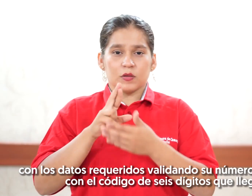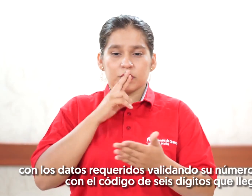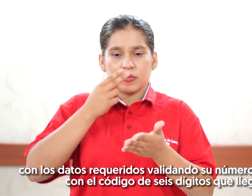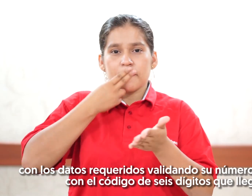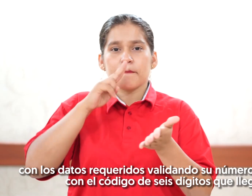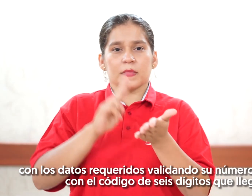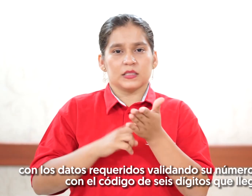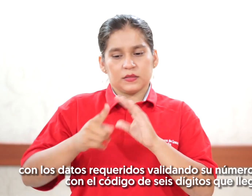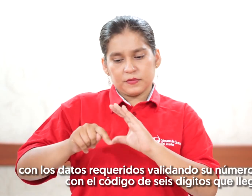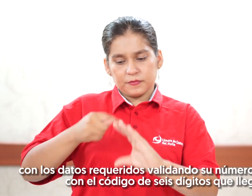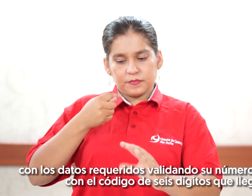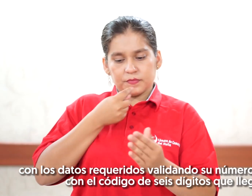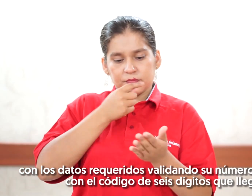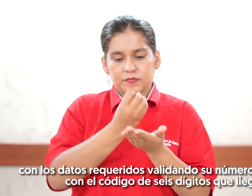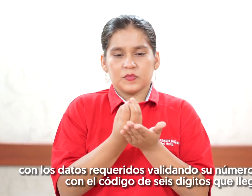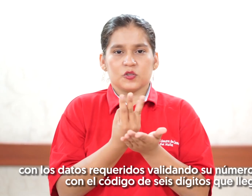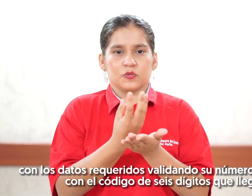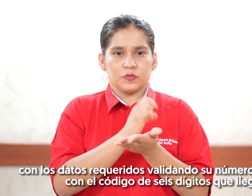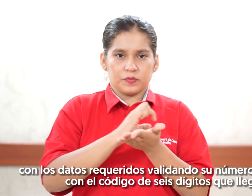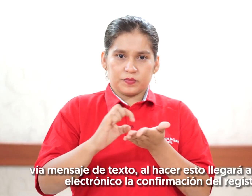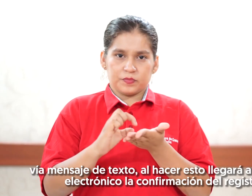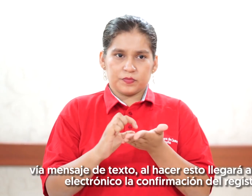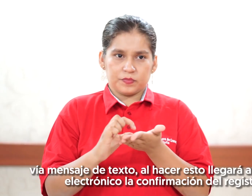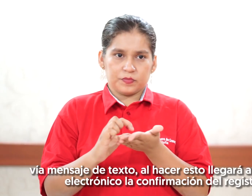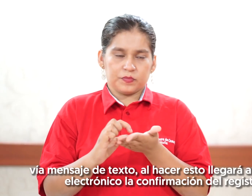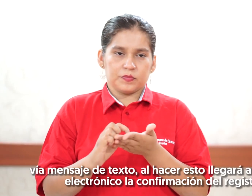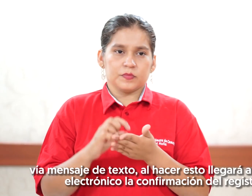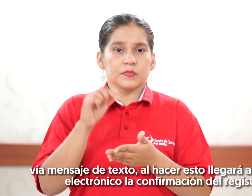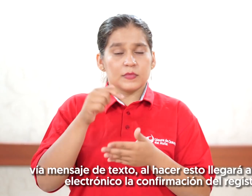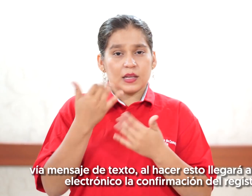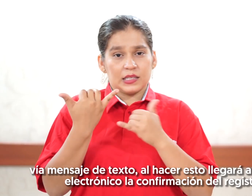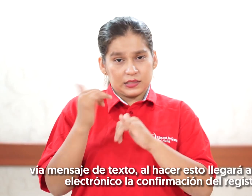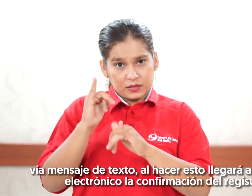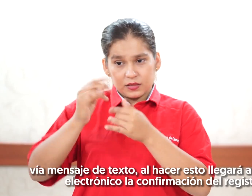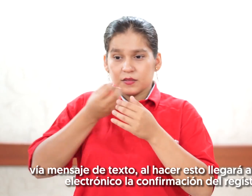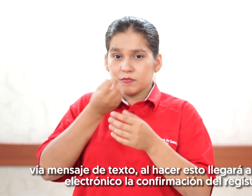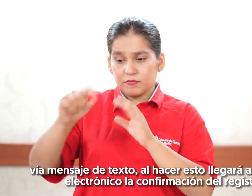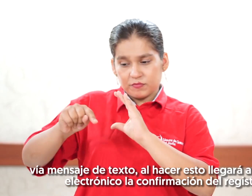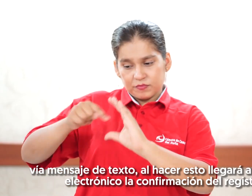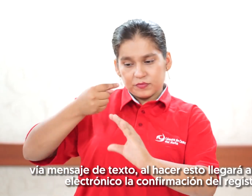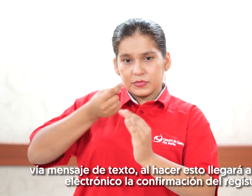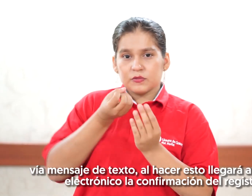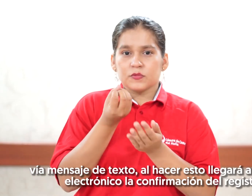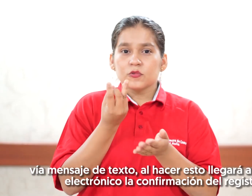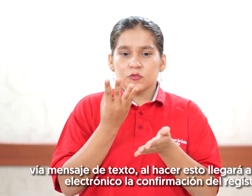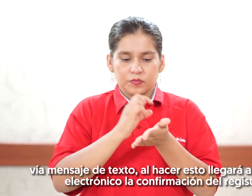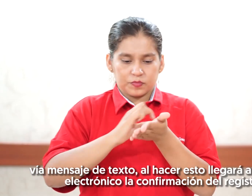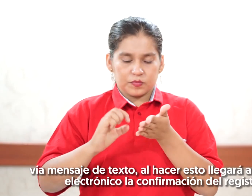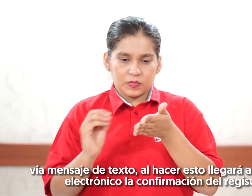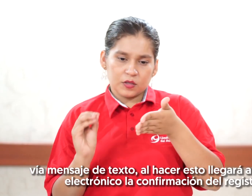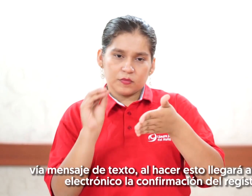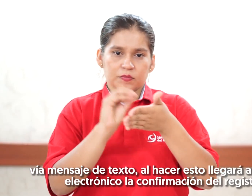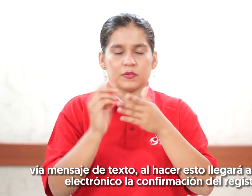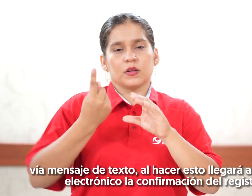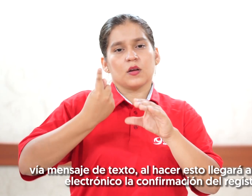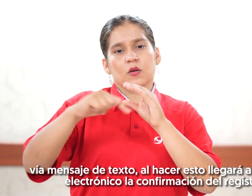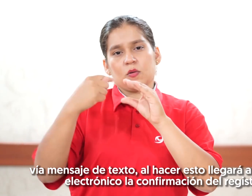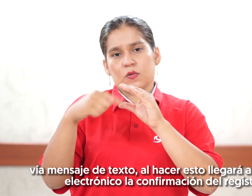código de seis dígitos que le llega vía mensaje de texto. Al hacer esto, llegará a su correo electrónico la